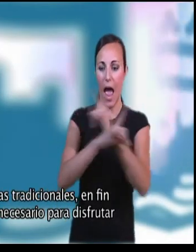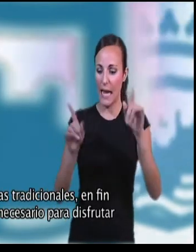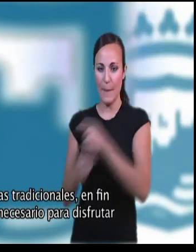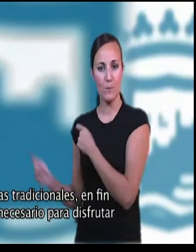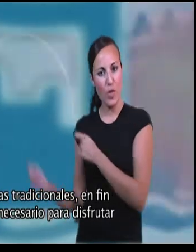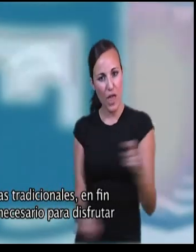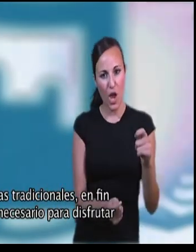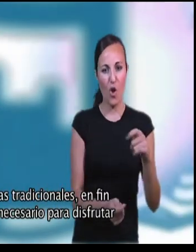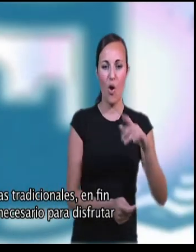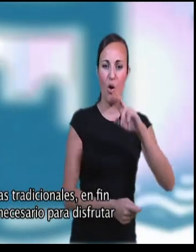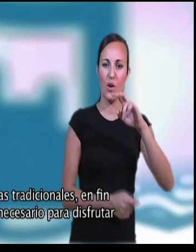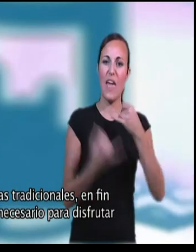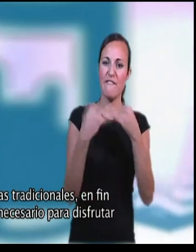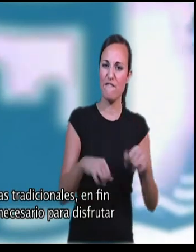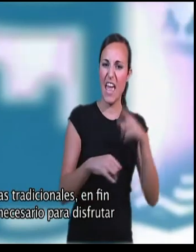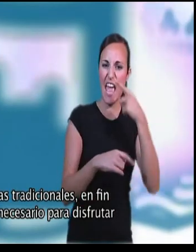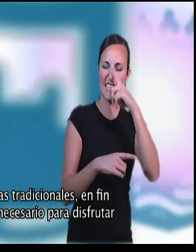fin, todo lo necesario para disfrutar de